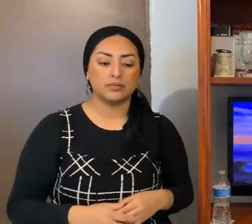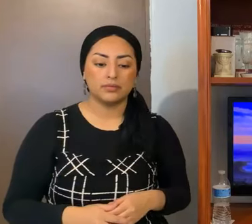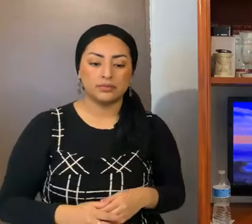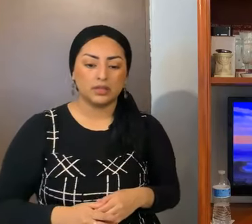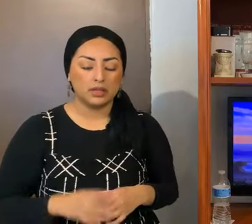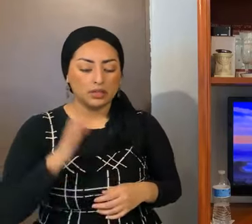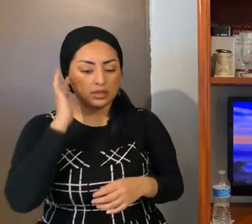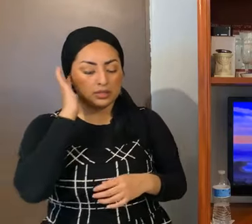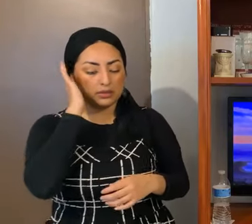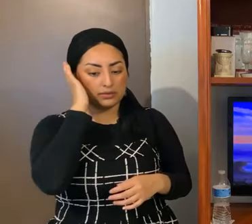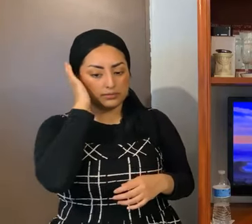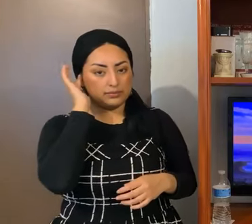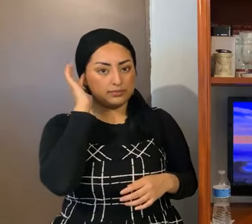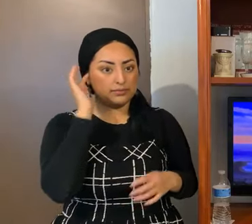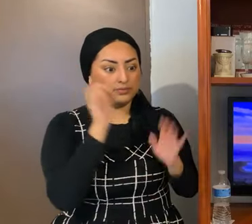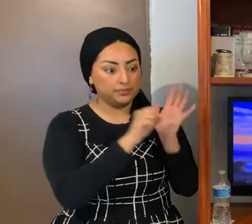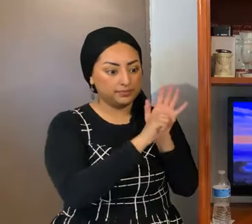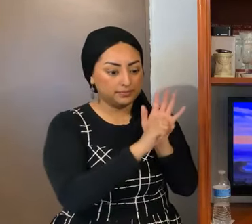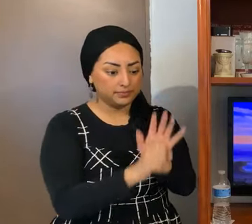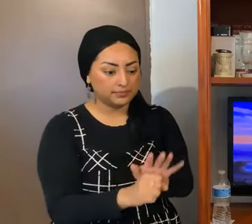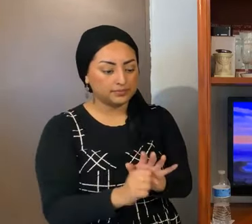tratar mal, oprimir.